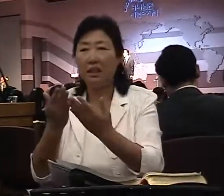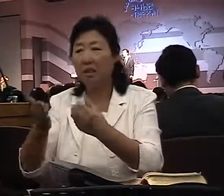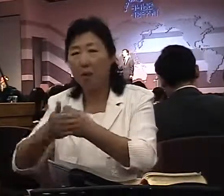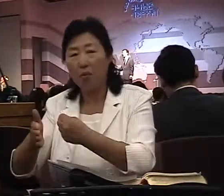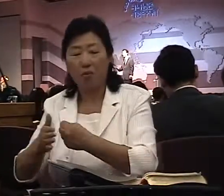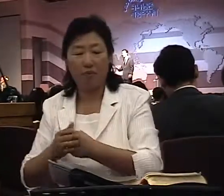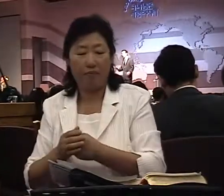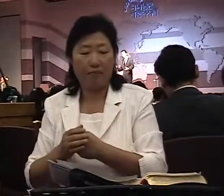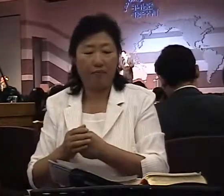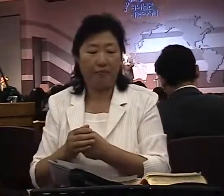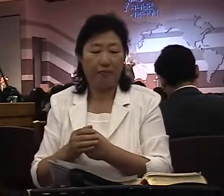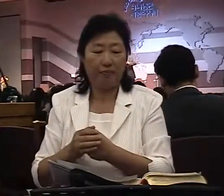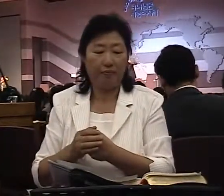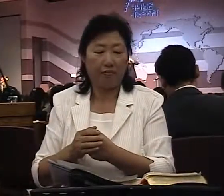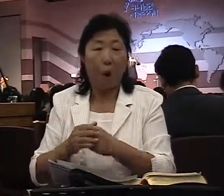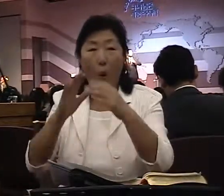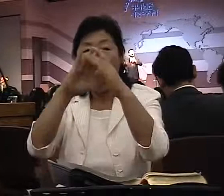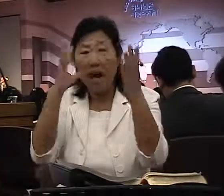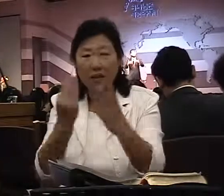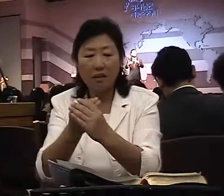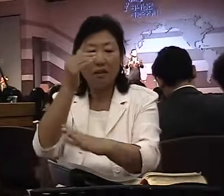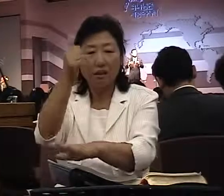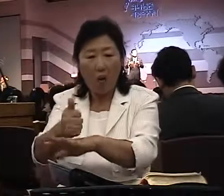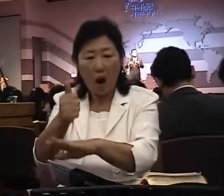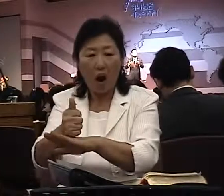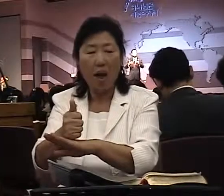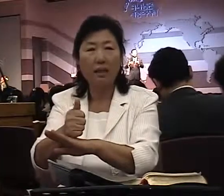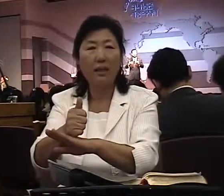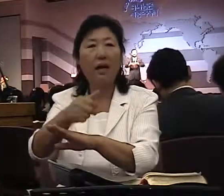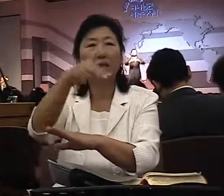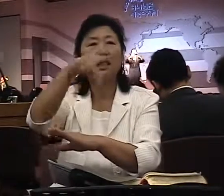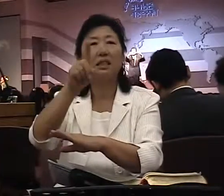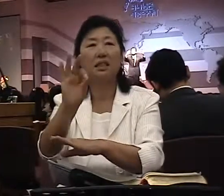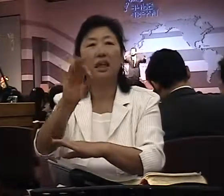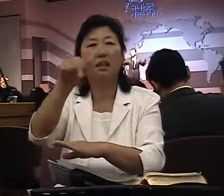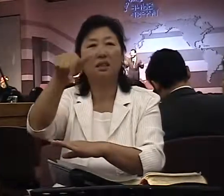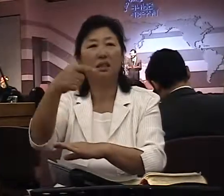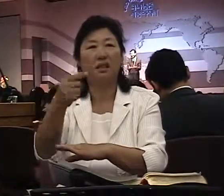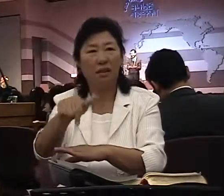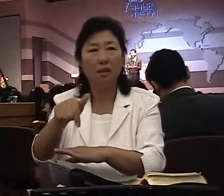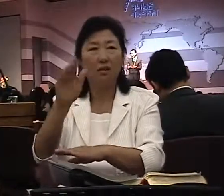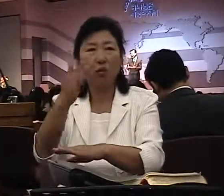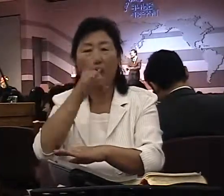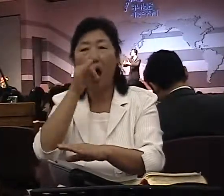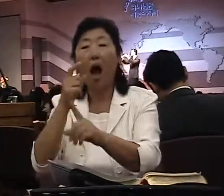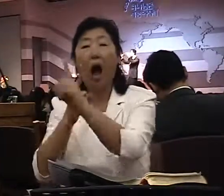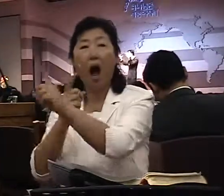때문에 완전히 결과가 상극되고 있습니다. 하나는 생명입니다. 하나는